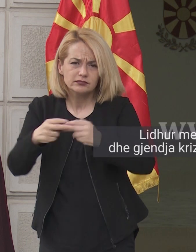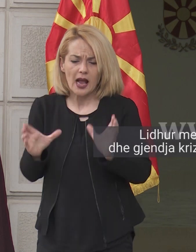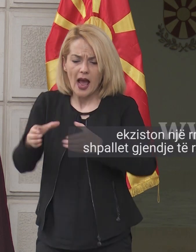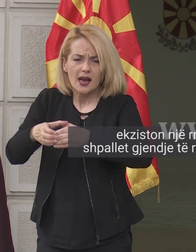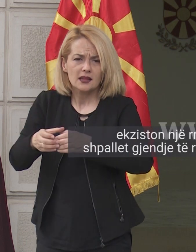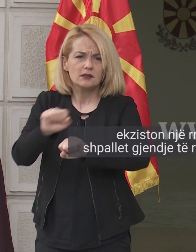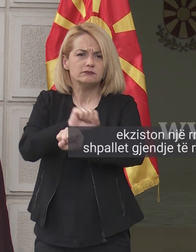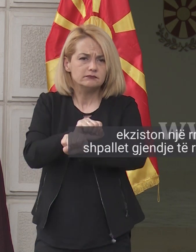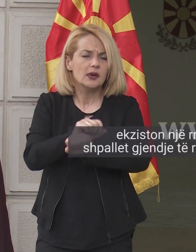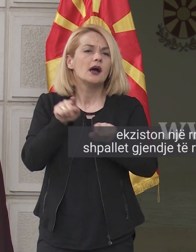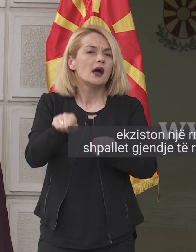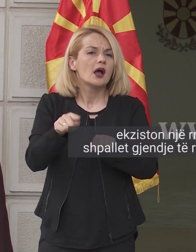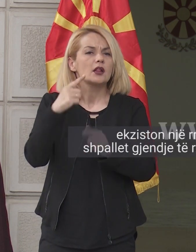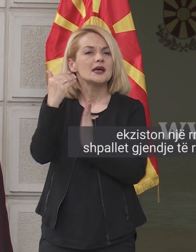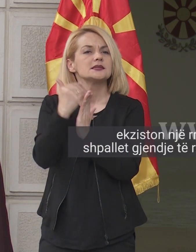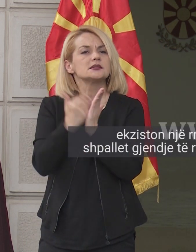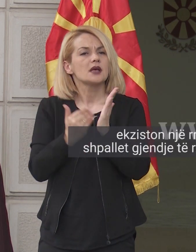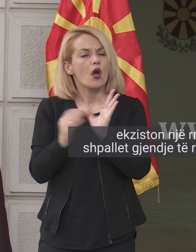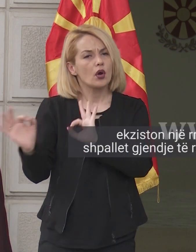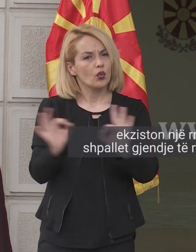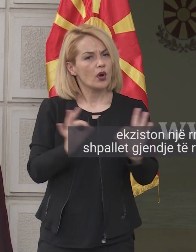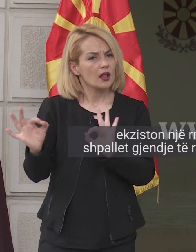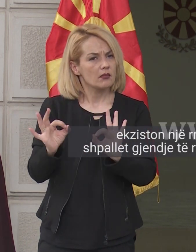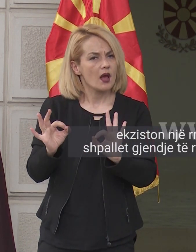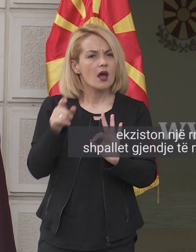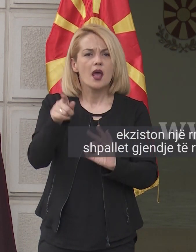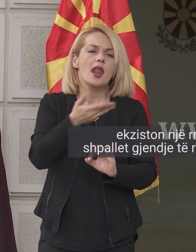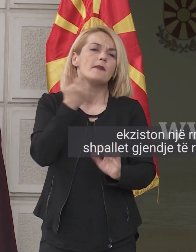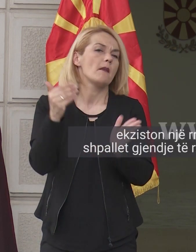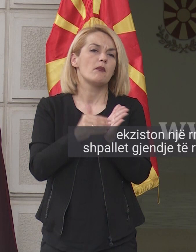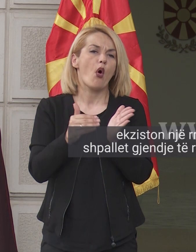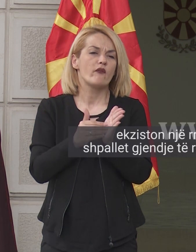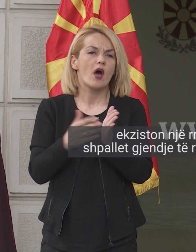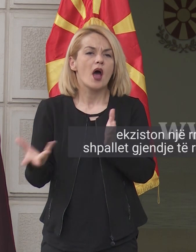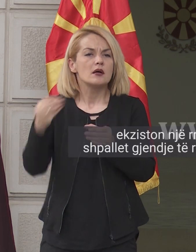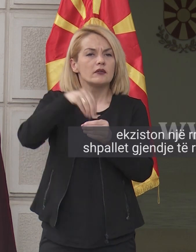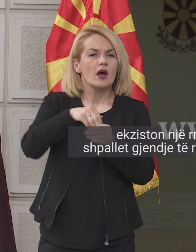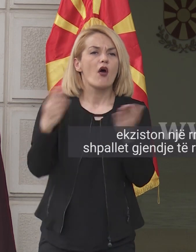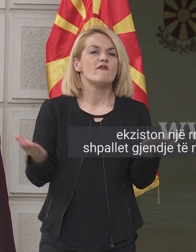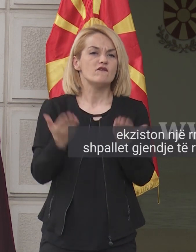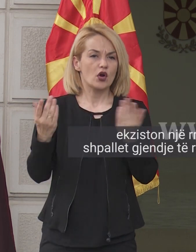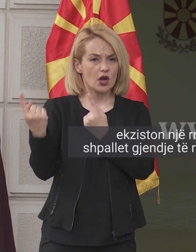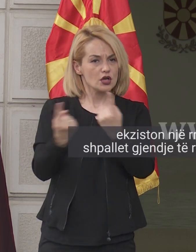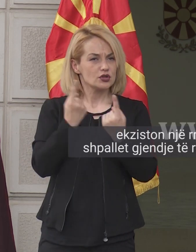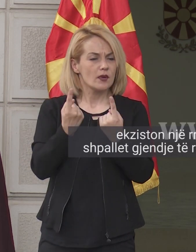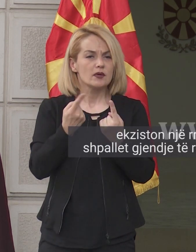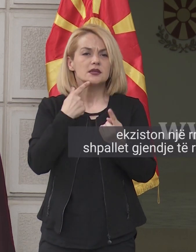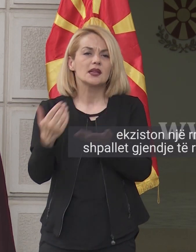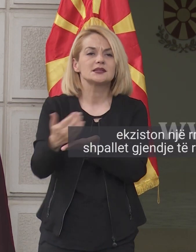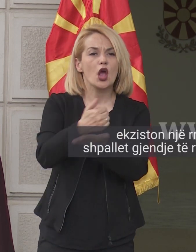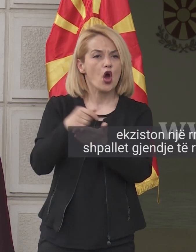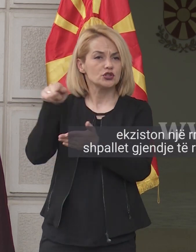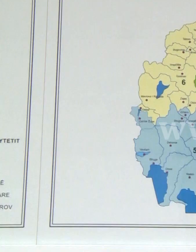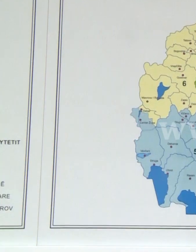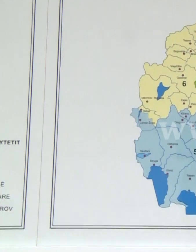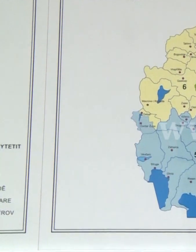државата, постои законска регулатива и воопшто нема потреба да се воведува вонредна состојба за да се применуваат